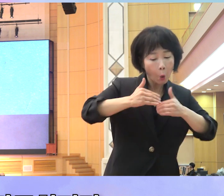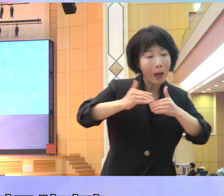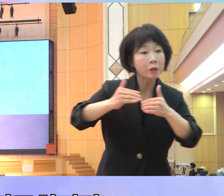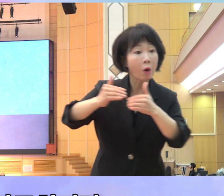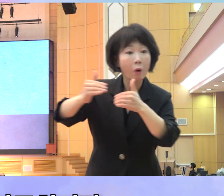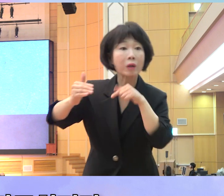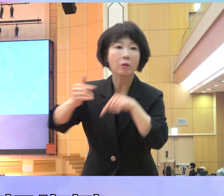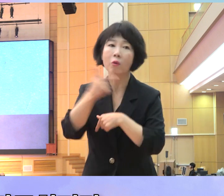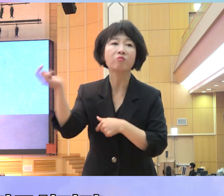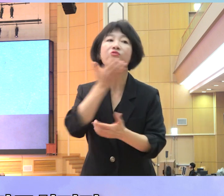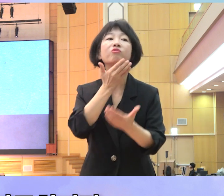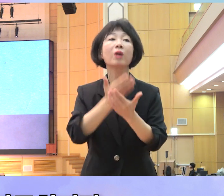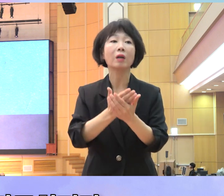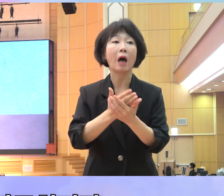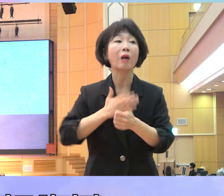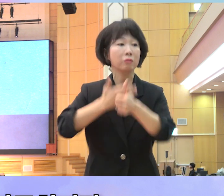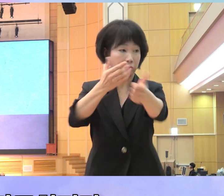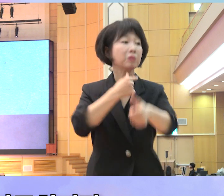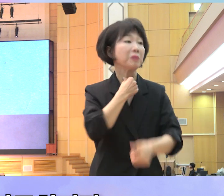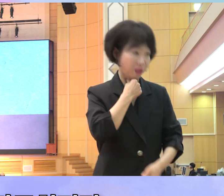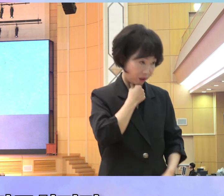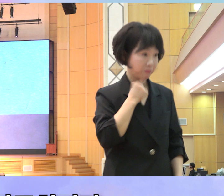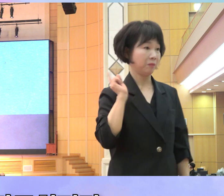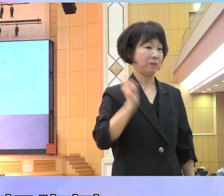하고 있는가를 점검해 봐야 된다는 거예요.